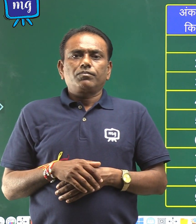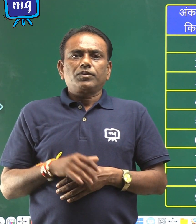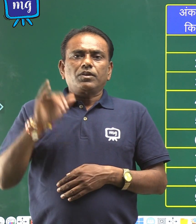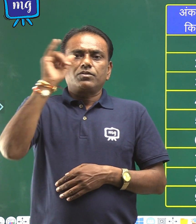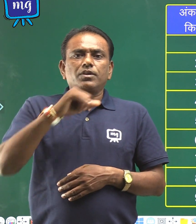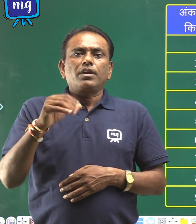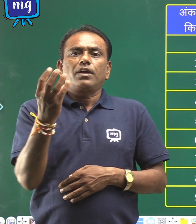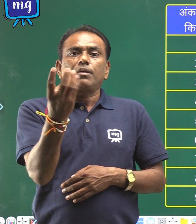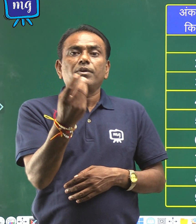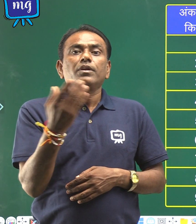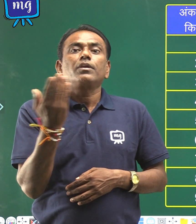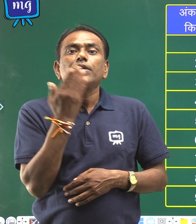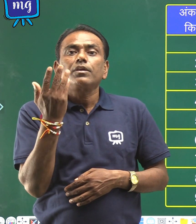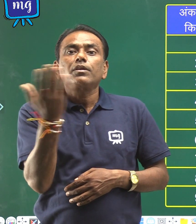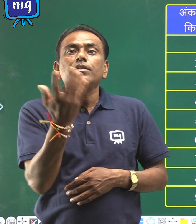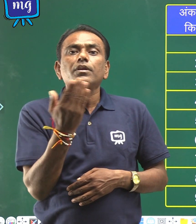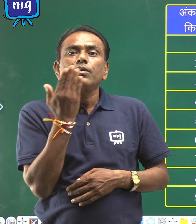6 नंबर कितने विद्यार्थियों का आया?